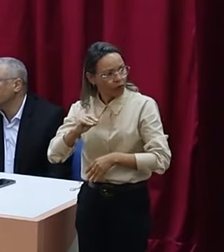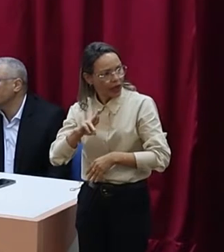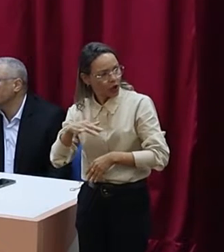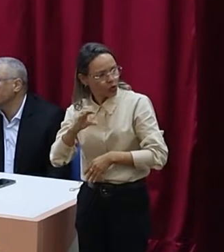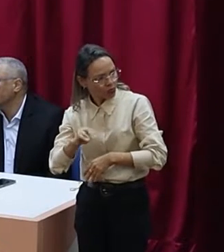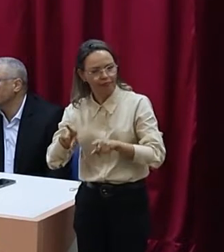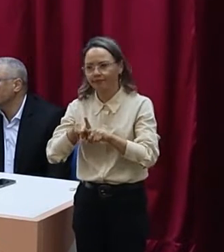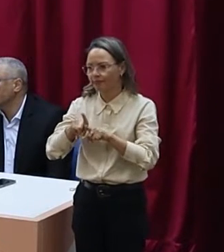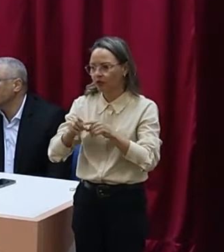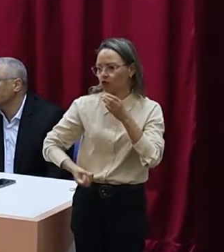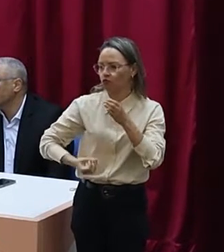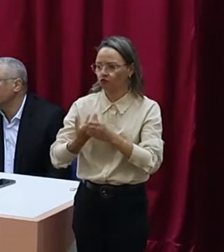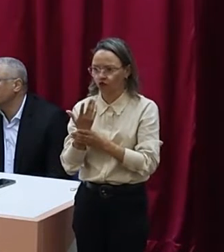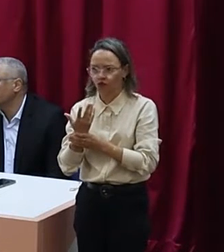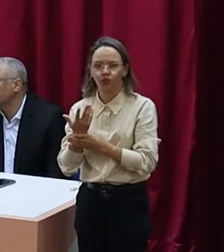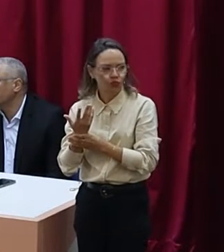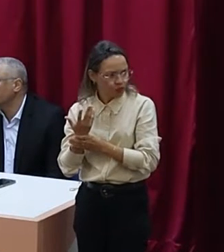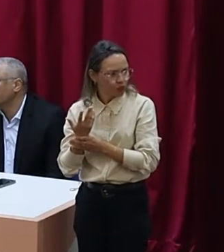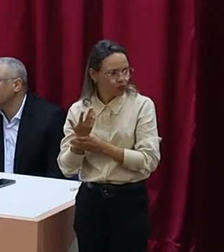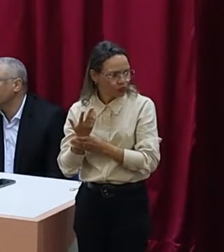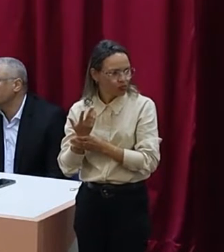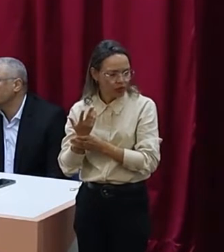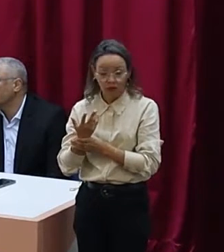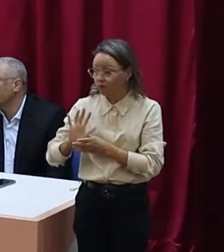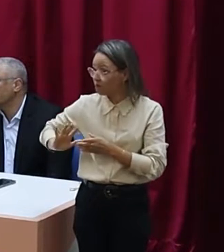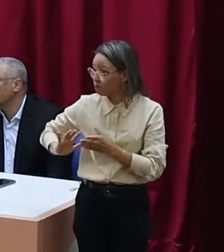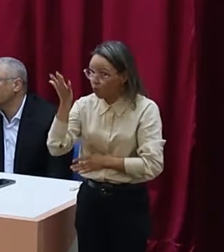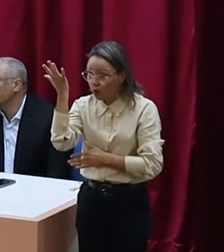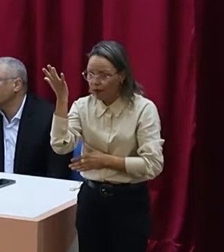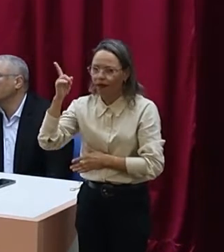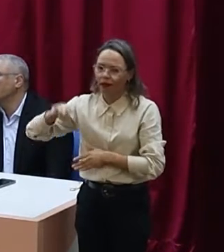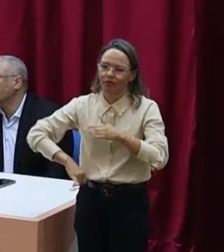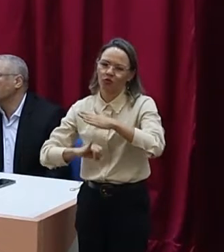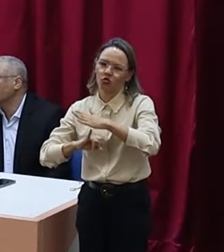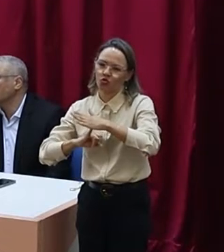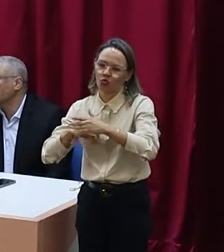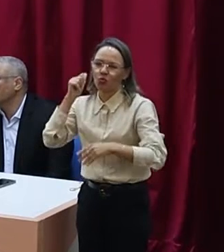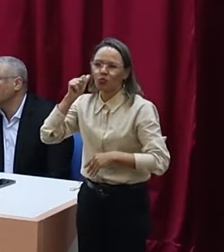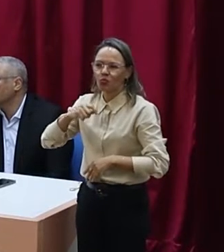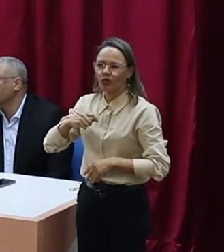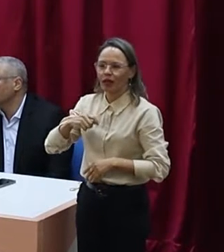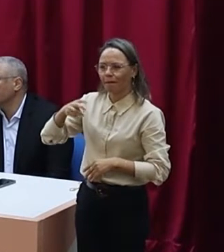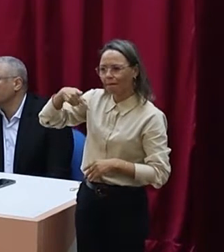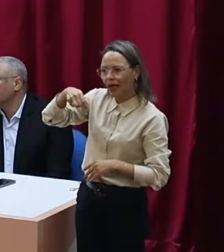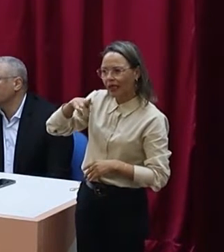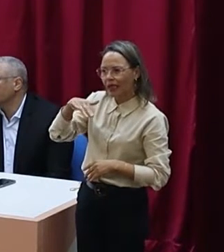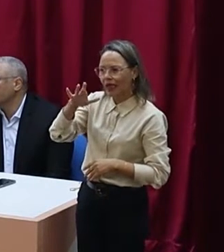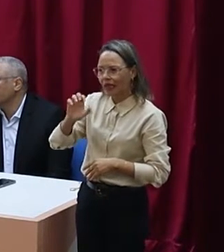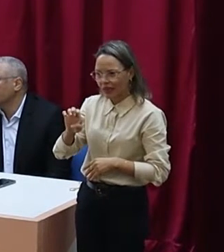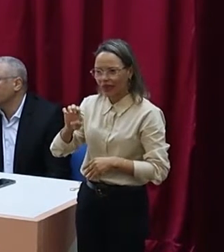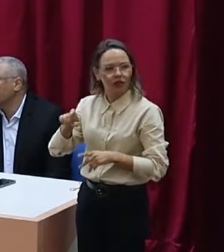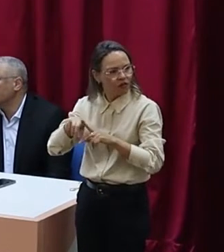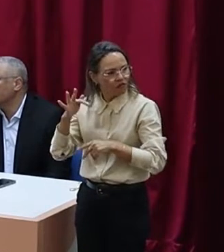esse coletivo que surgiu de um episódio trágico, né, o Instituto Marielle Franco, e que tem projetado